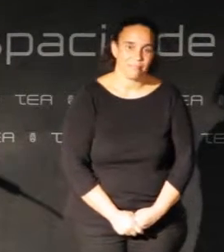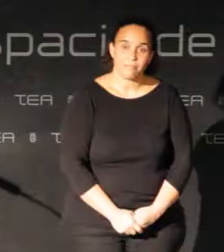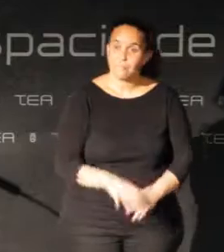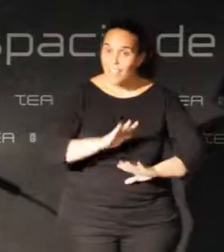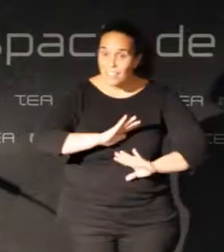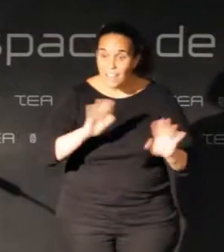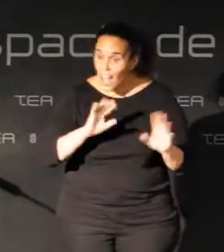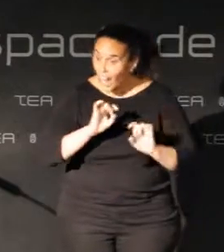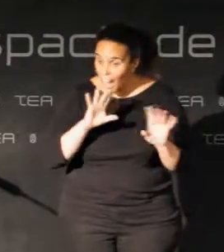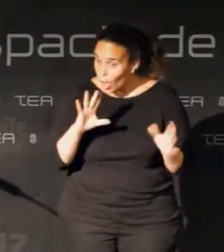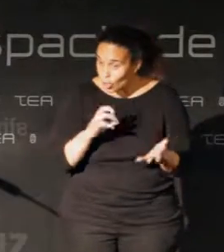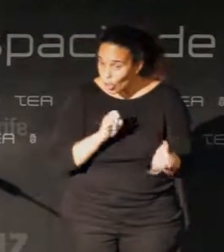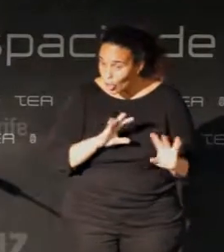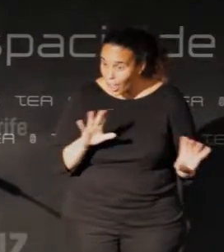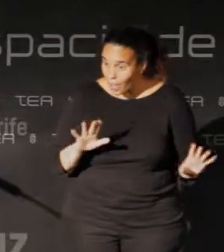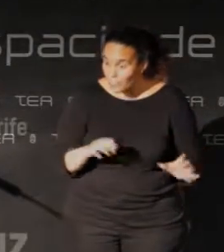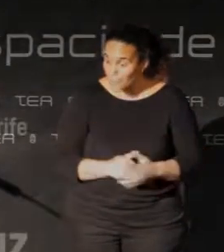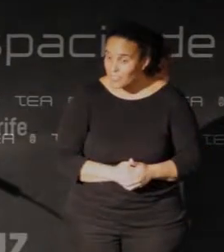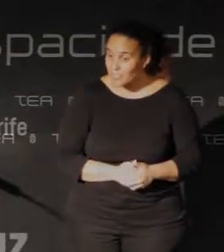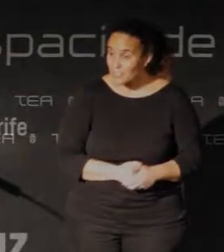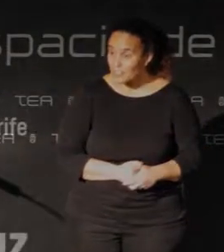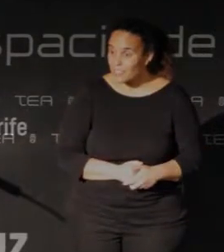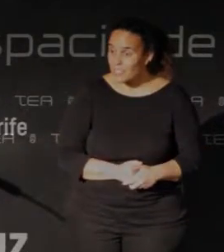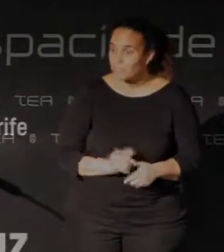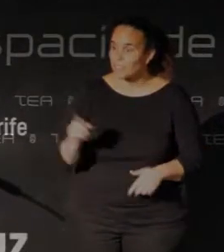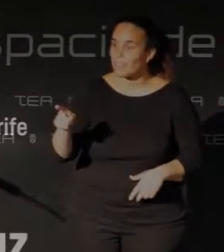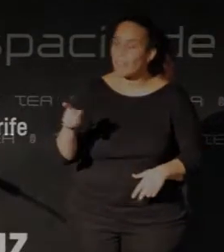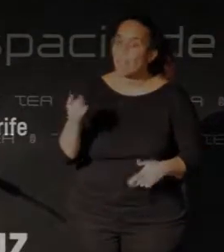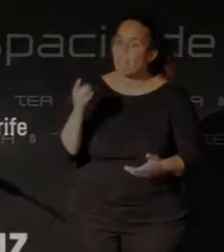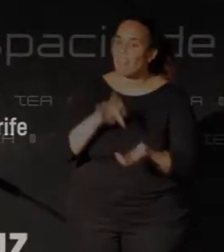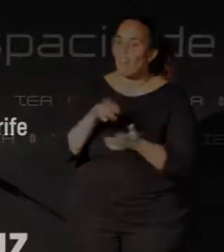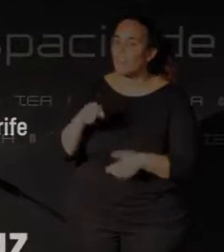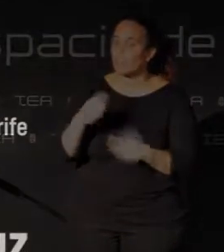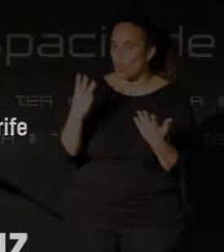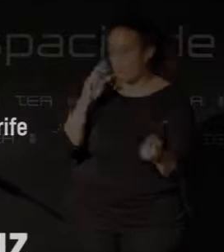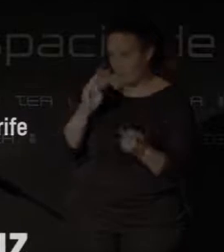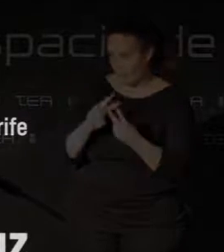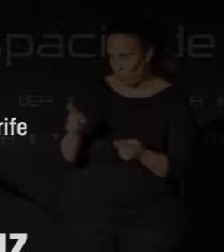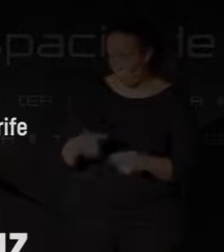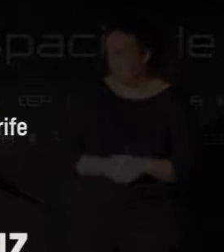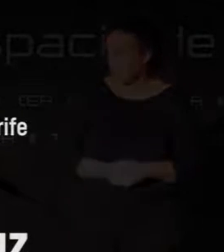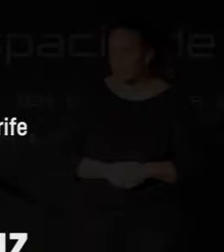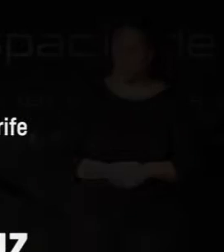¿Está todo claro? Bueno. Pues nada.